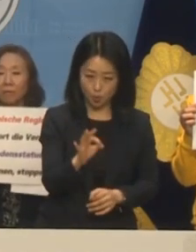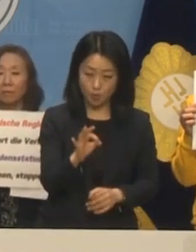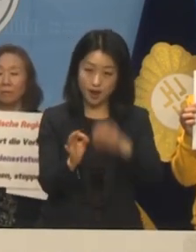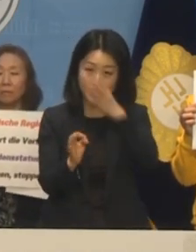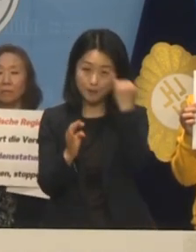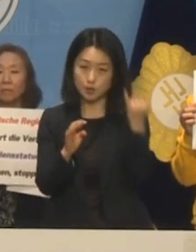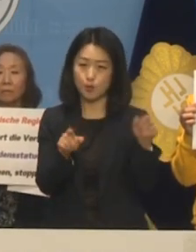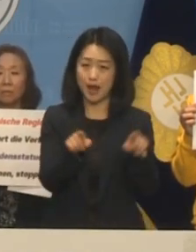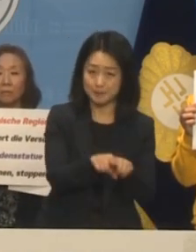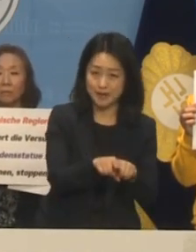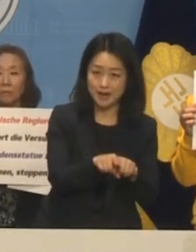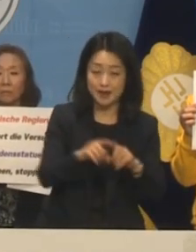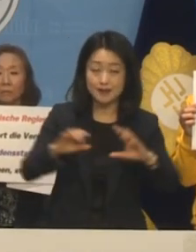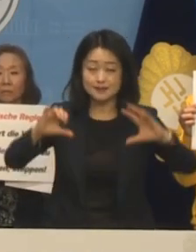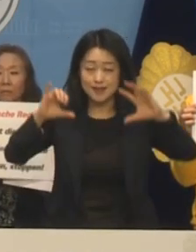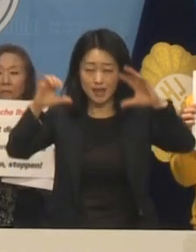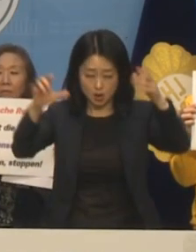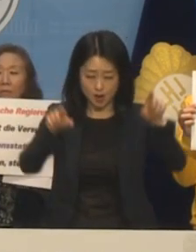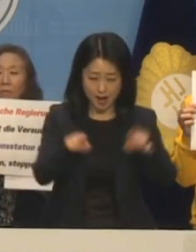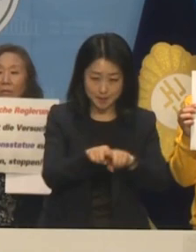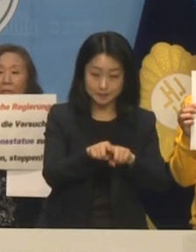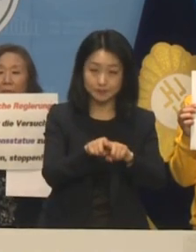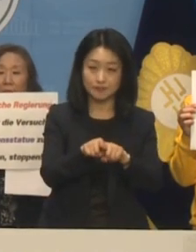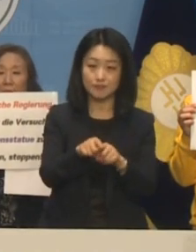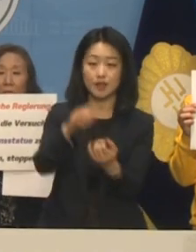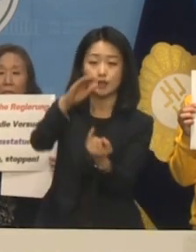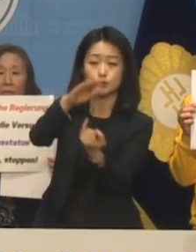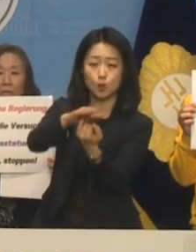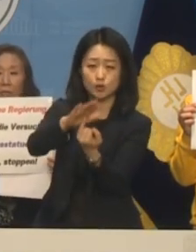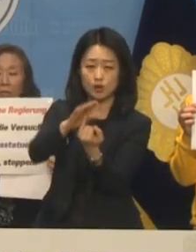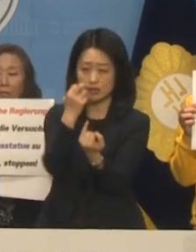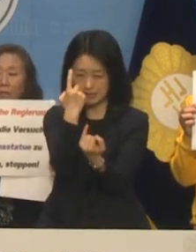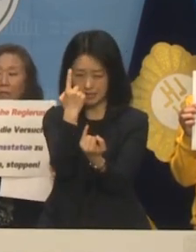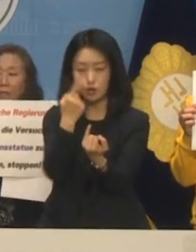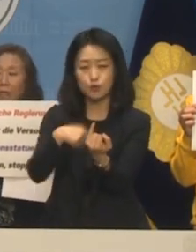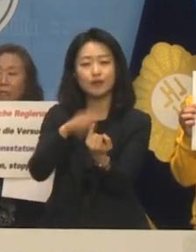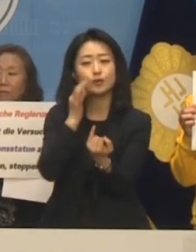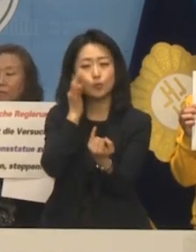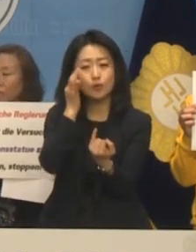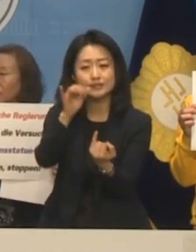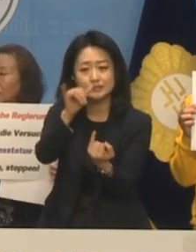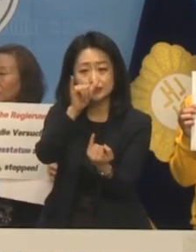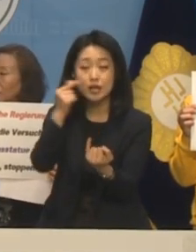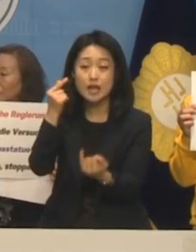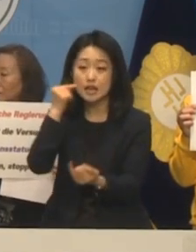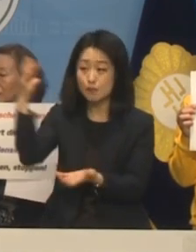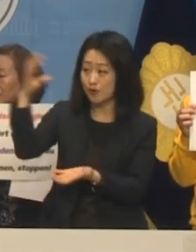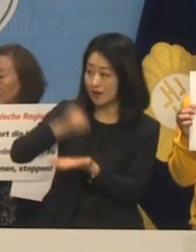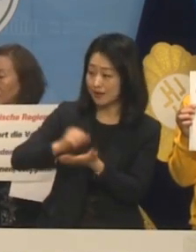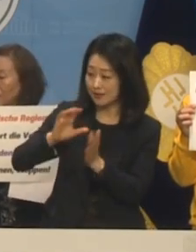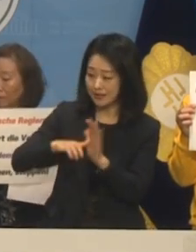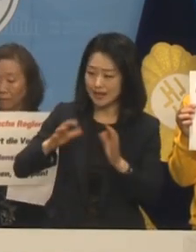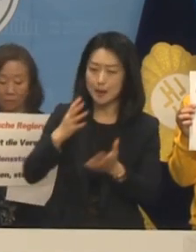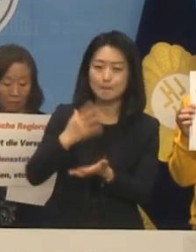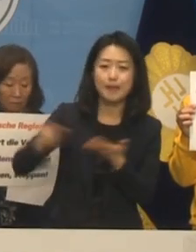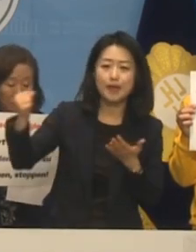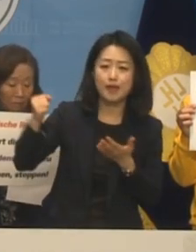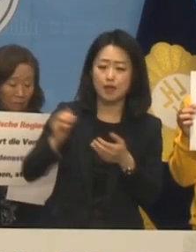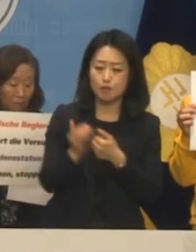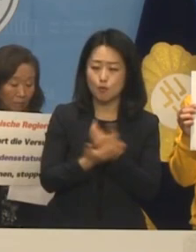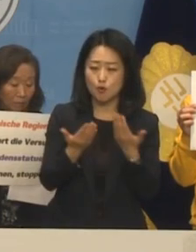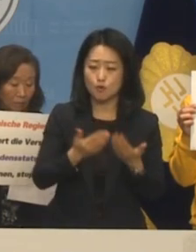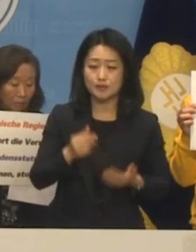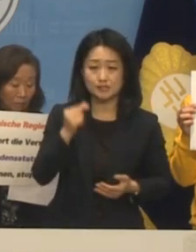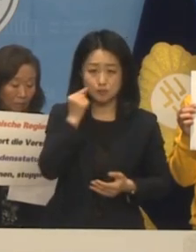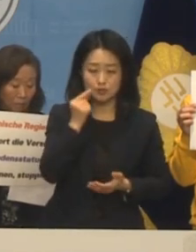함께 세운 평화의 소녀상을 지켜내기 위해 함께하고 있습니다. 일본 제국주의 시대의 나라를 빼앗겨 보호받지